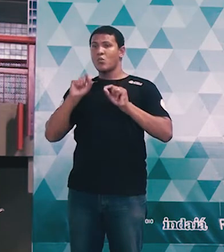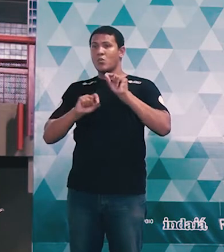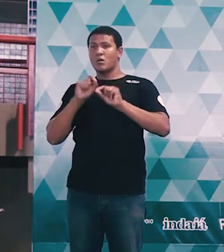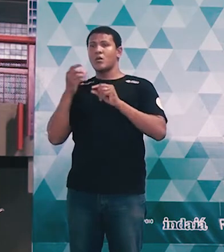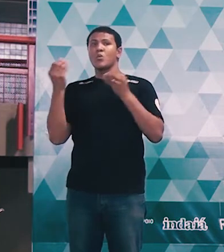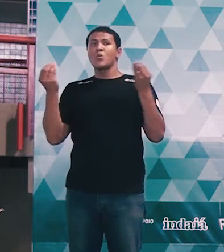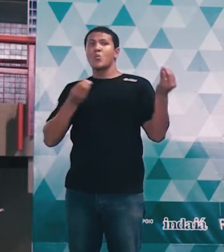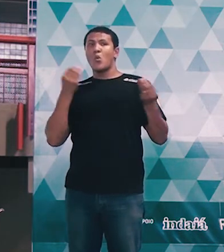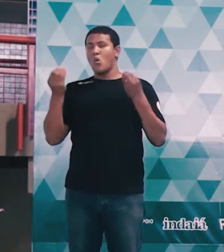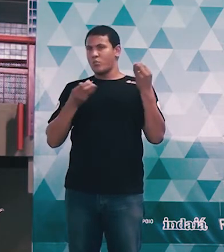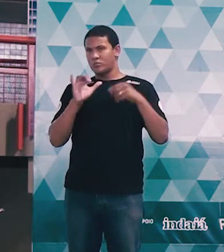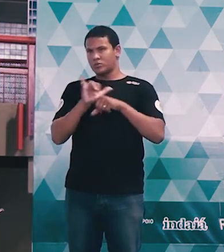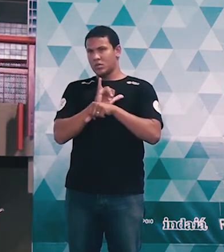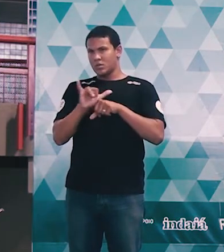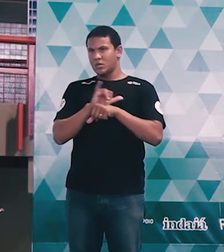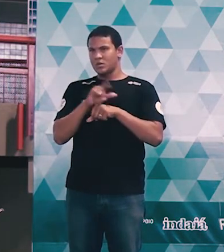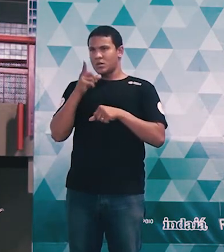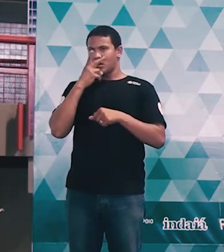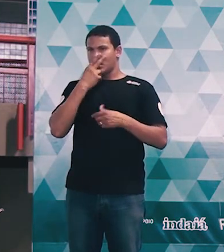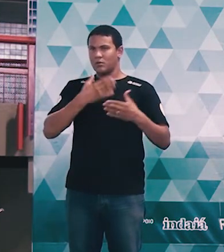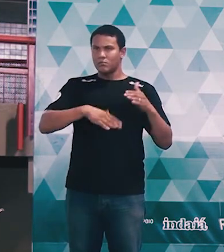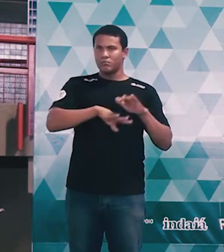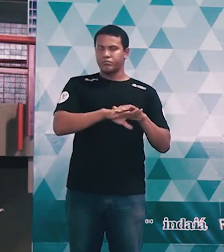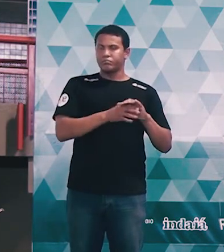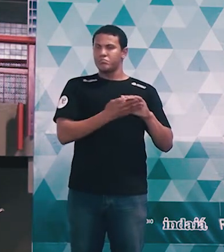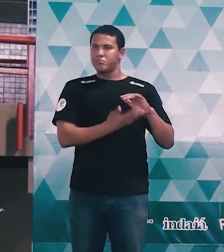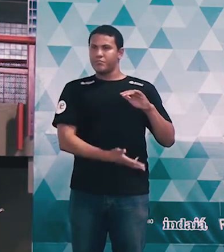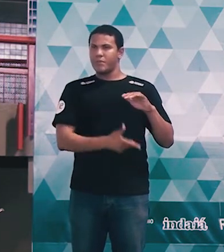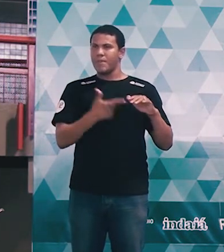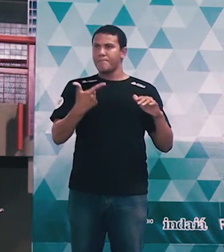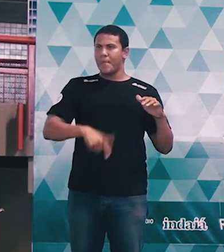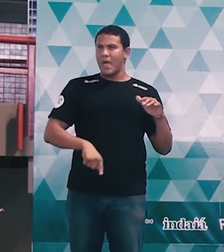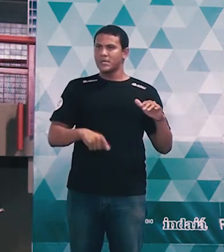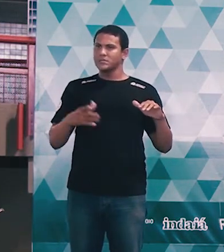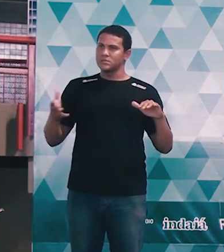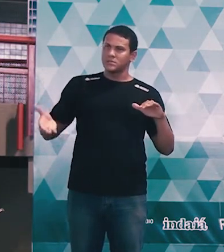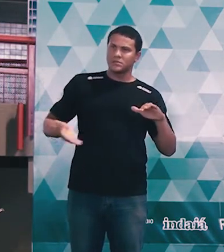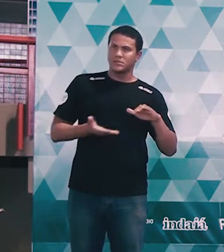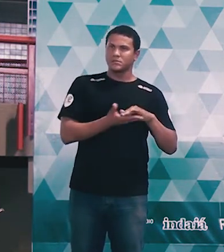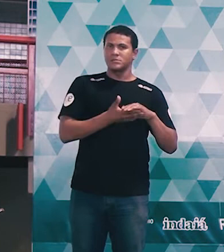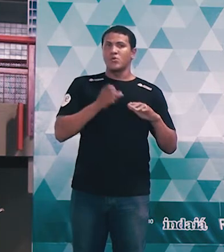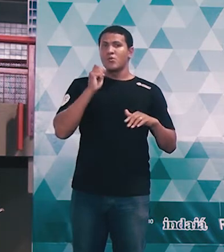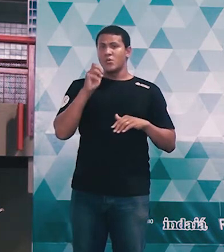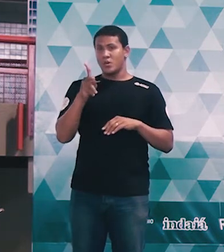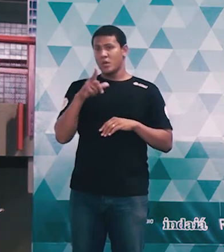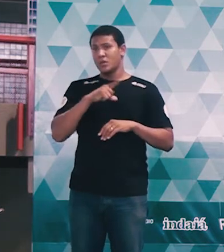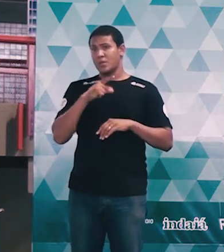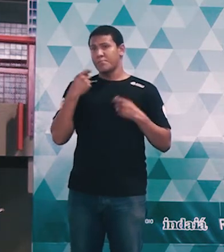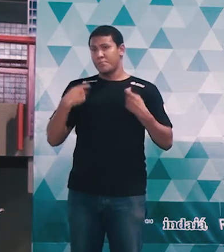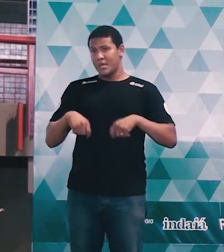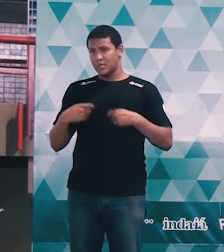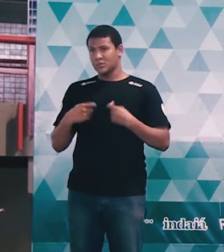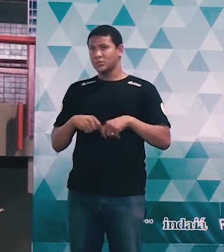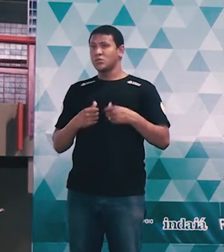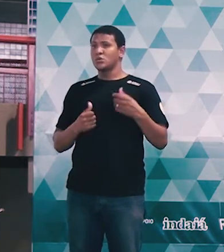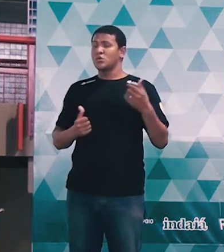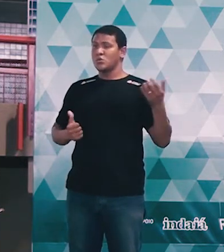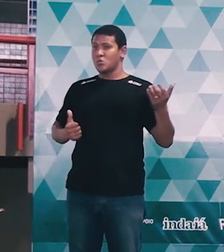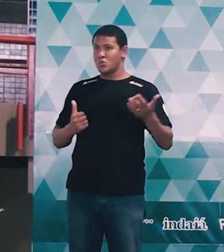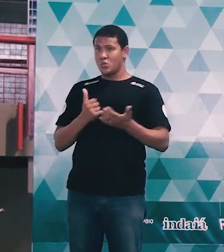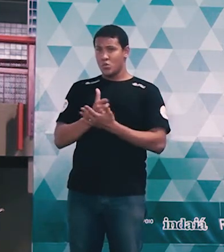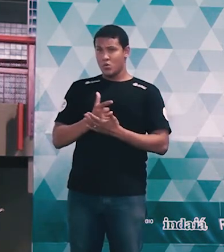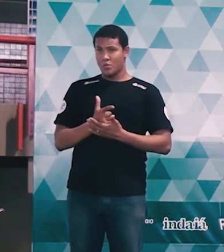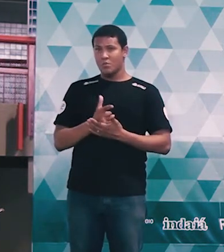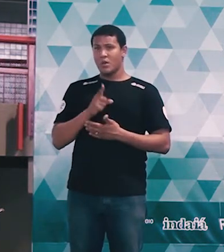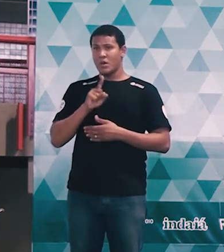seguinte, você precisa comprar uma quantidade que seja igual a 12 vezes a